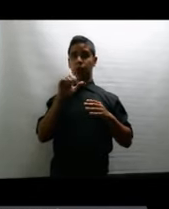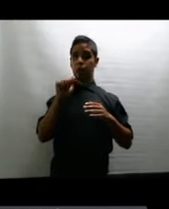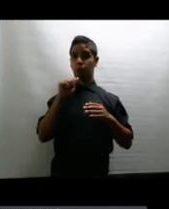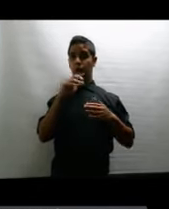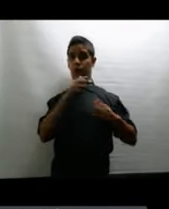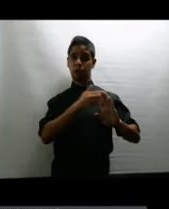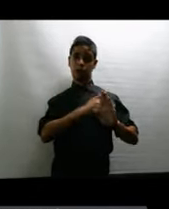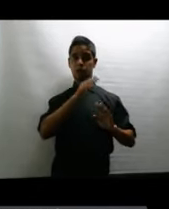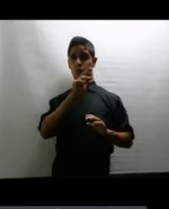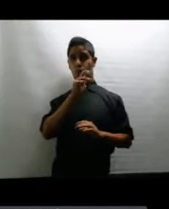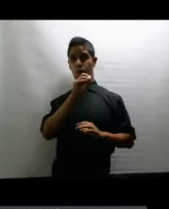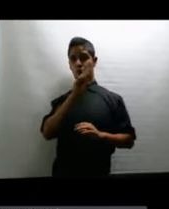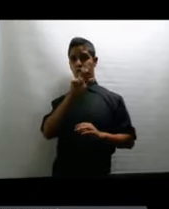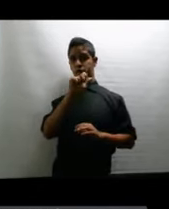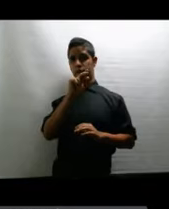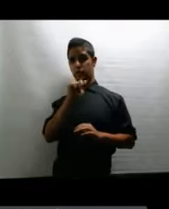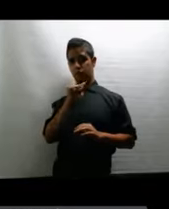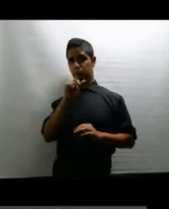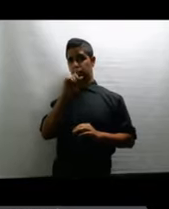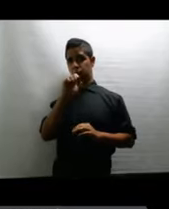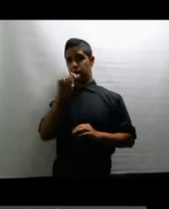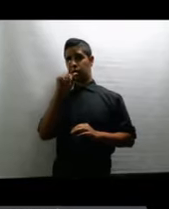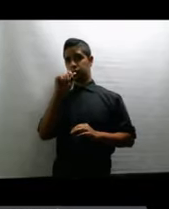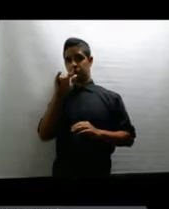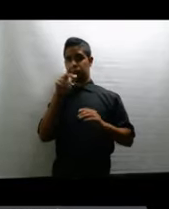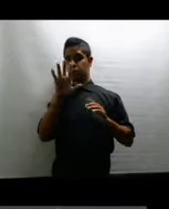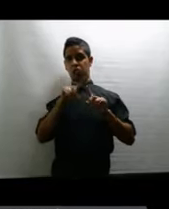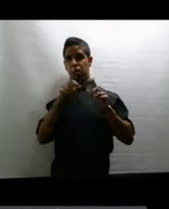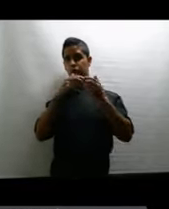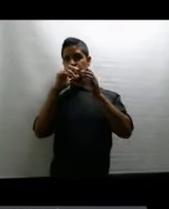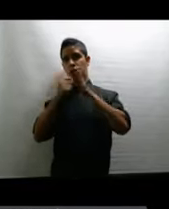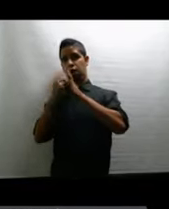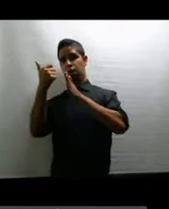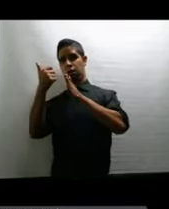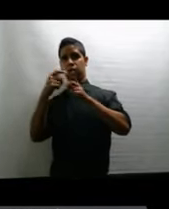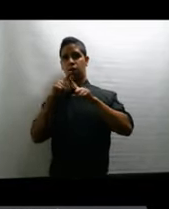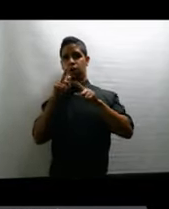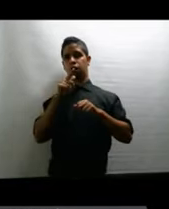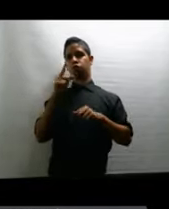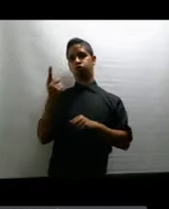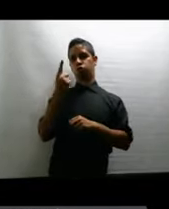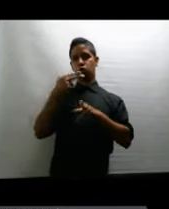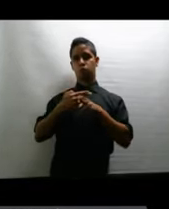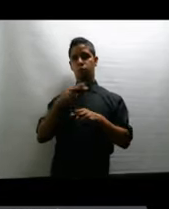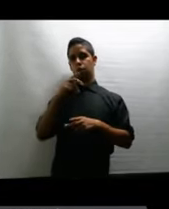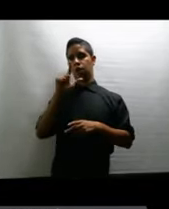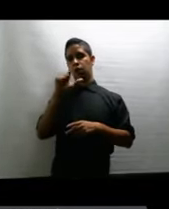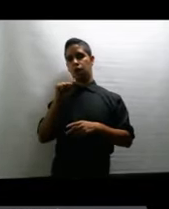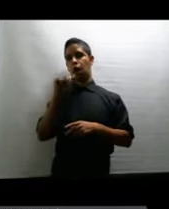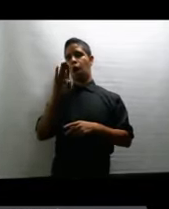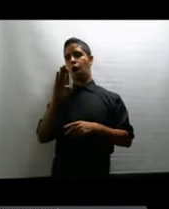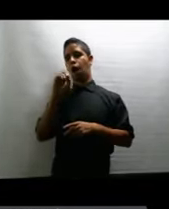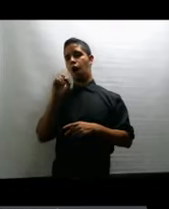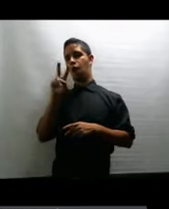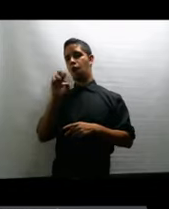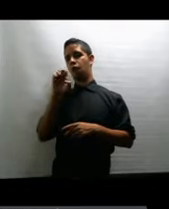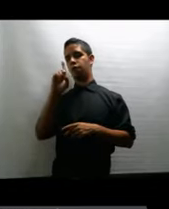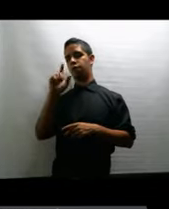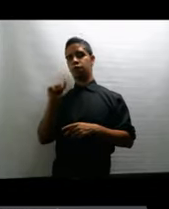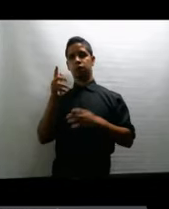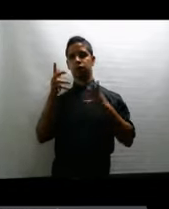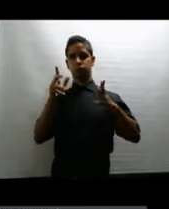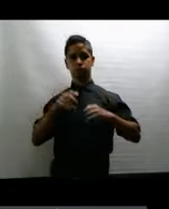Porque antes uno entraba por el restaurante, ahora tiene una entrada independiente. Ok.